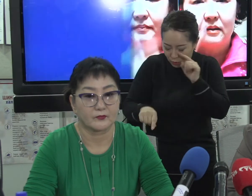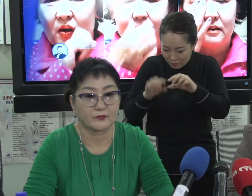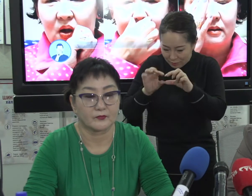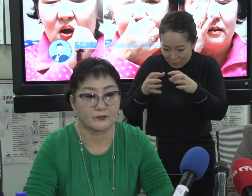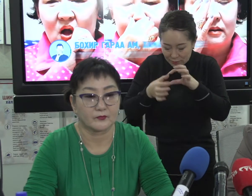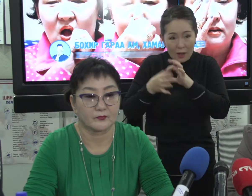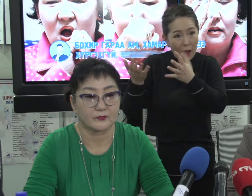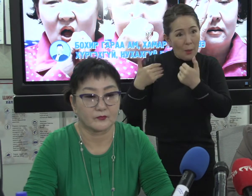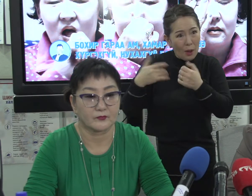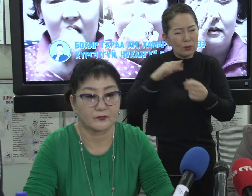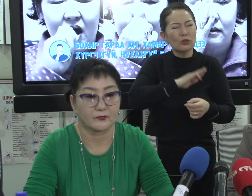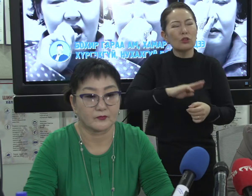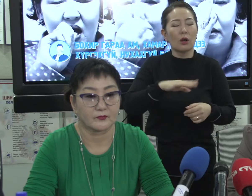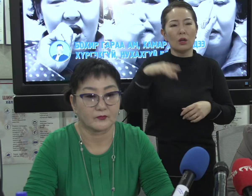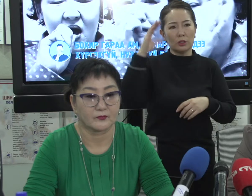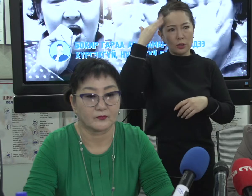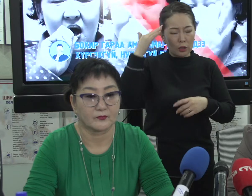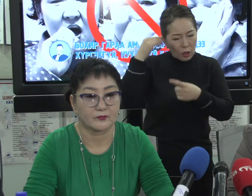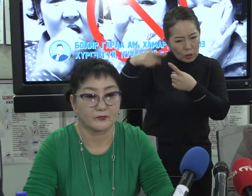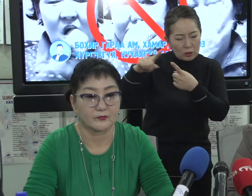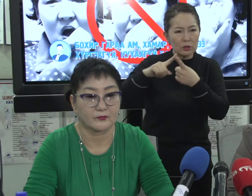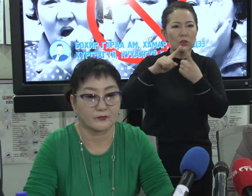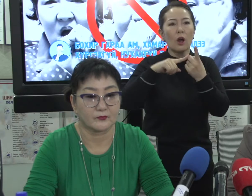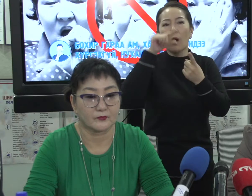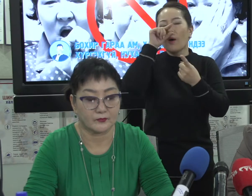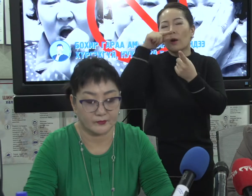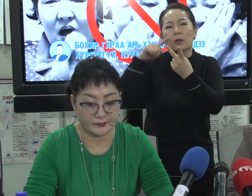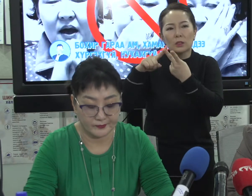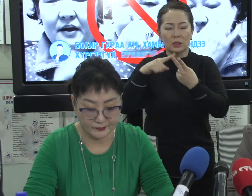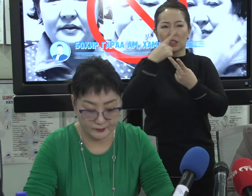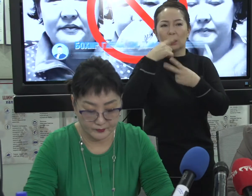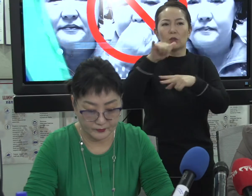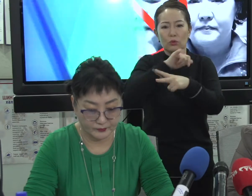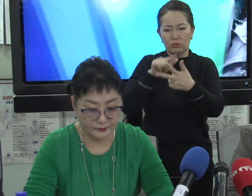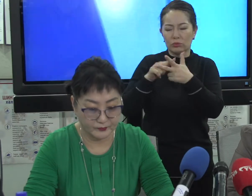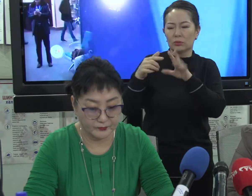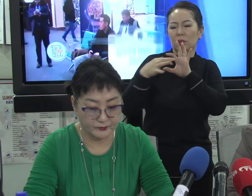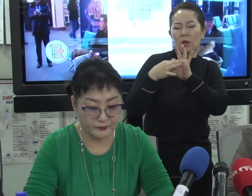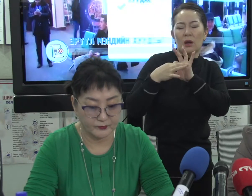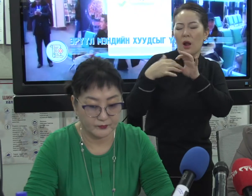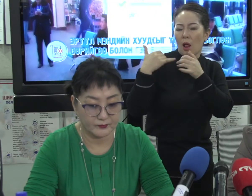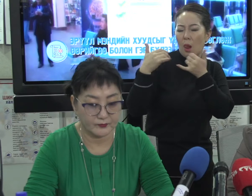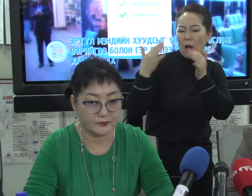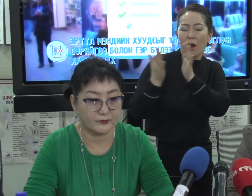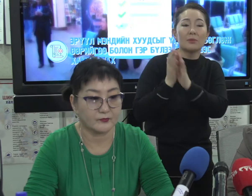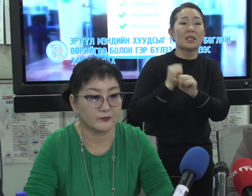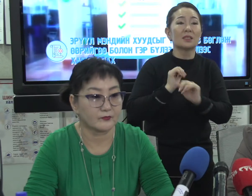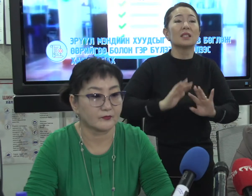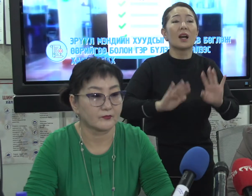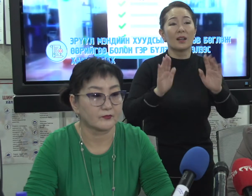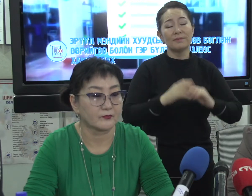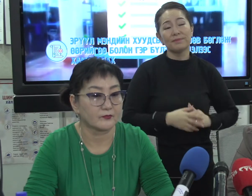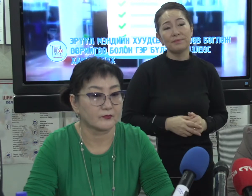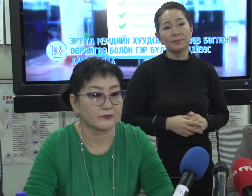улс орнууд бүгд найрамдах Солонгос улс, Оросын холбооны улс, бүгд найрамдах Хятад Арс улстуудтай ингээд хамтарч бол ингээд ажиллаж байна.